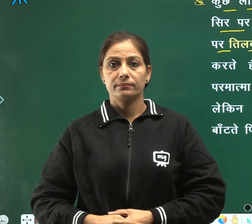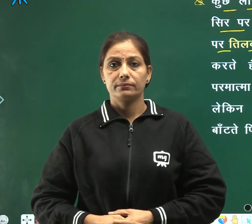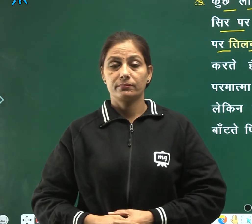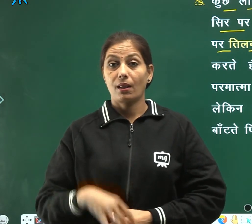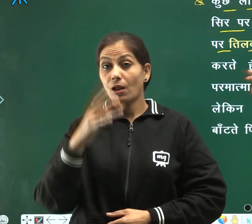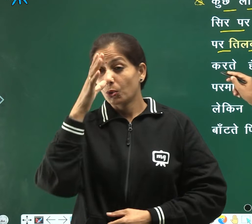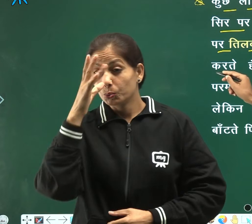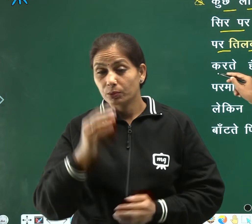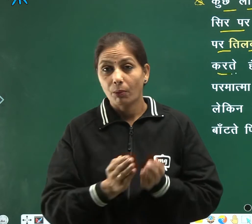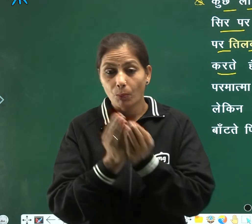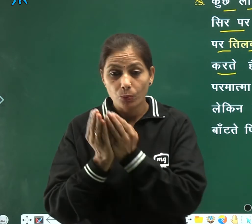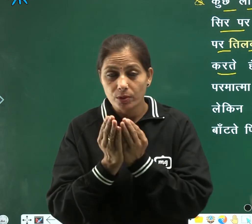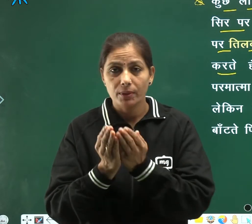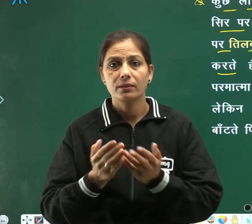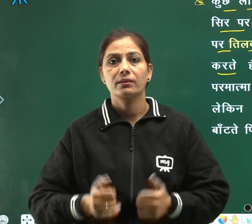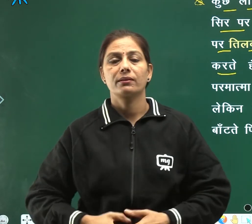पाखंड करते हैं,